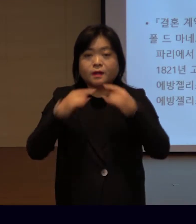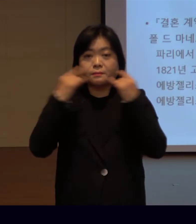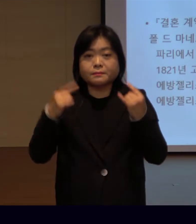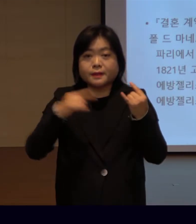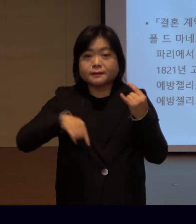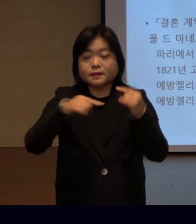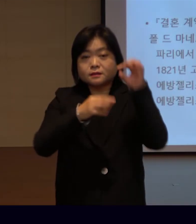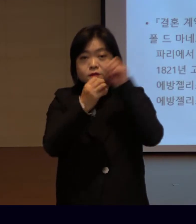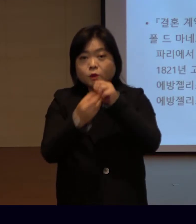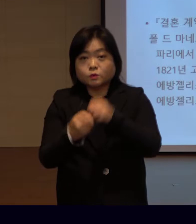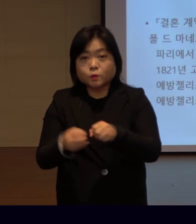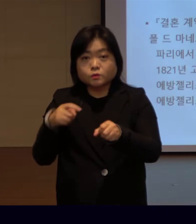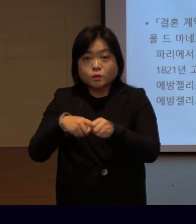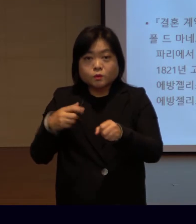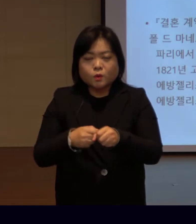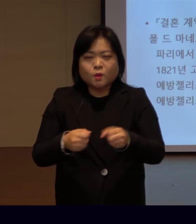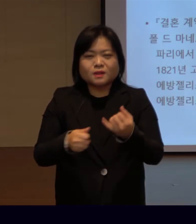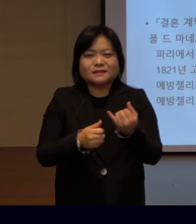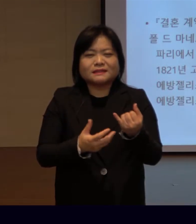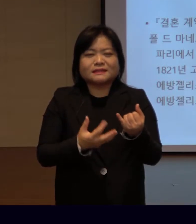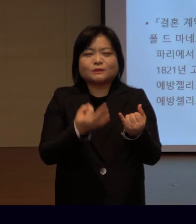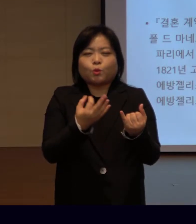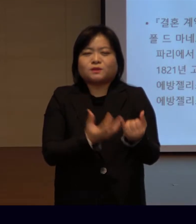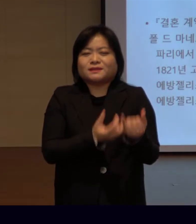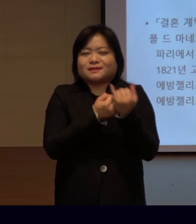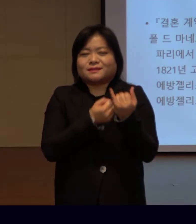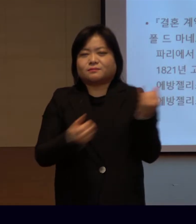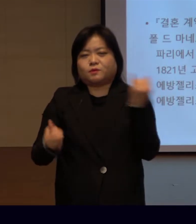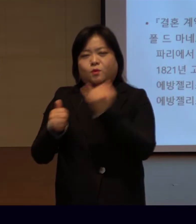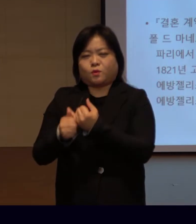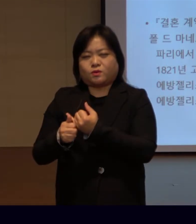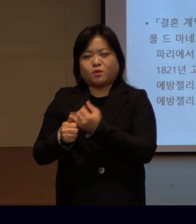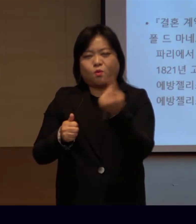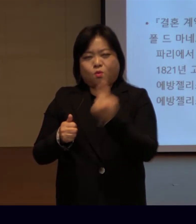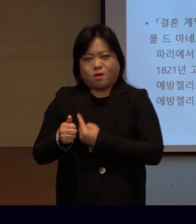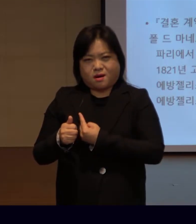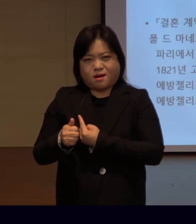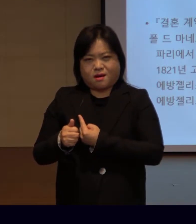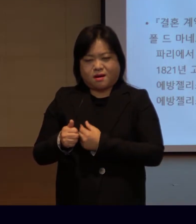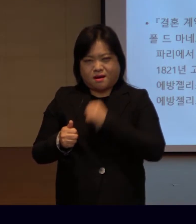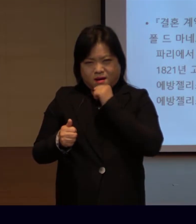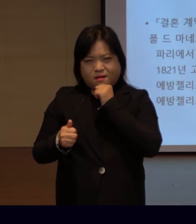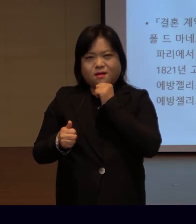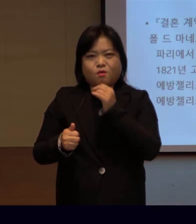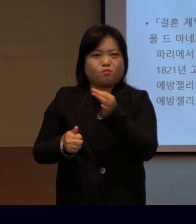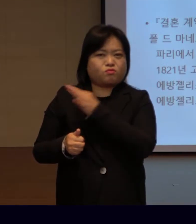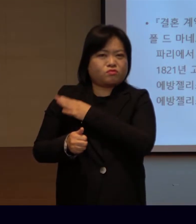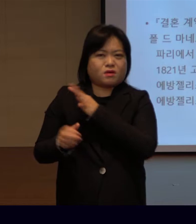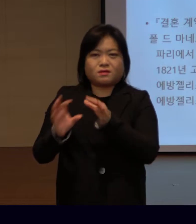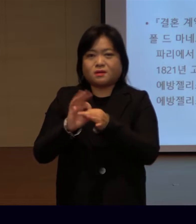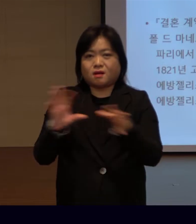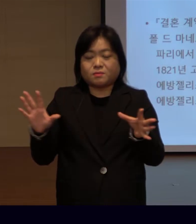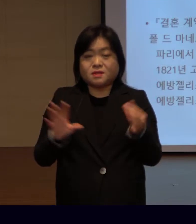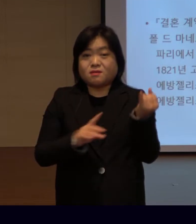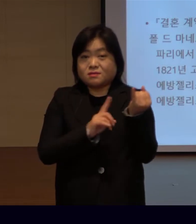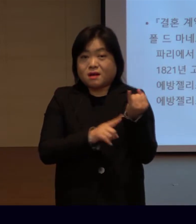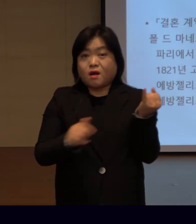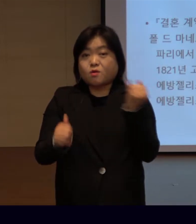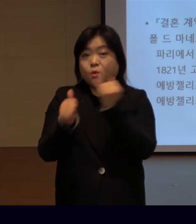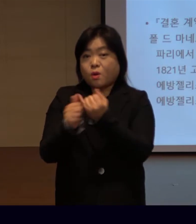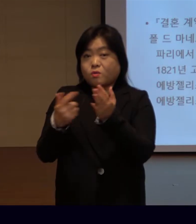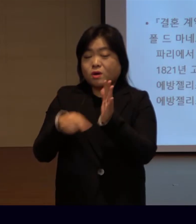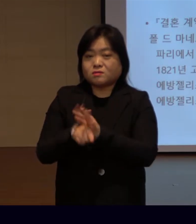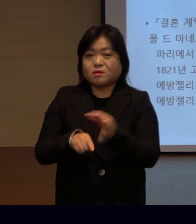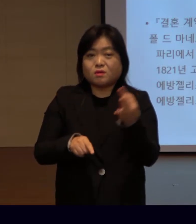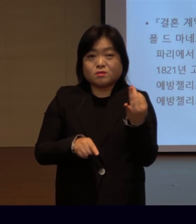프랑스에는 전통적으로 지참금 제도가 있어요. 가난하건 뭐 부자건 간에 여자가 결혼을 하기